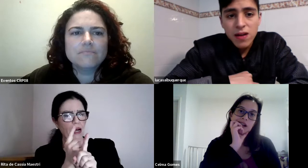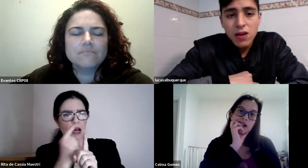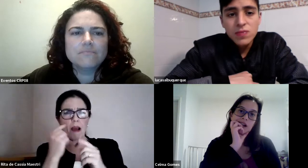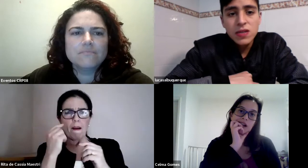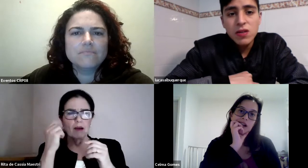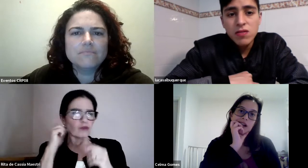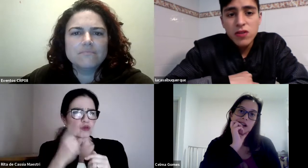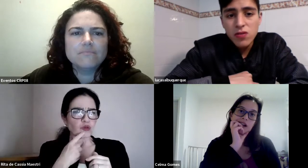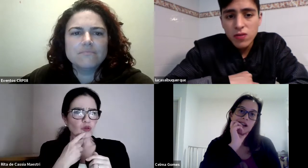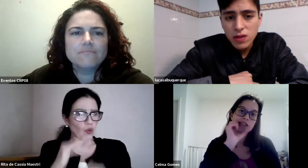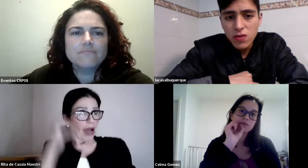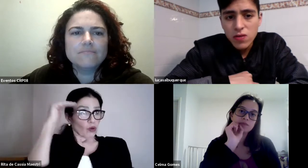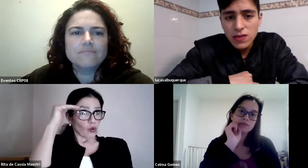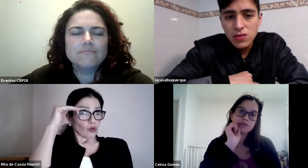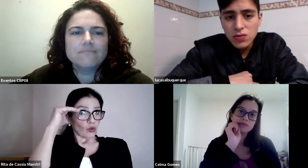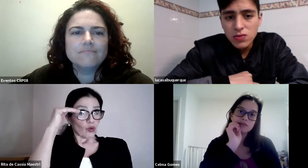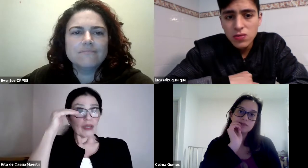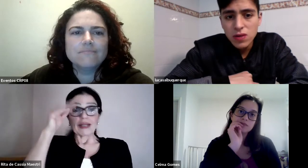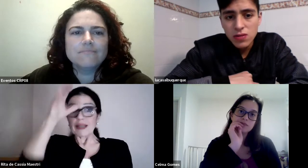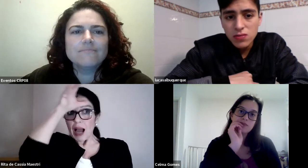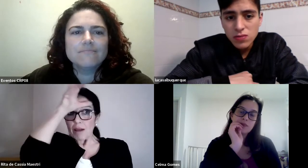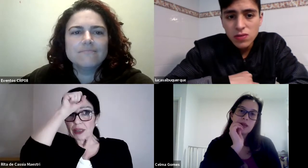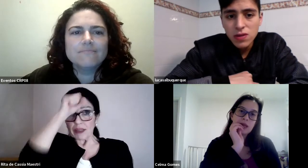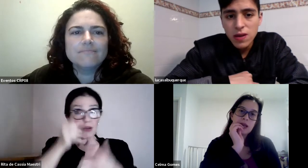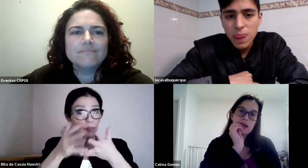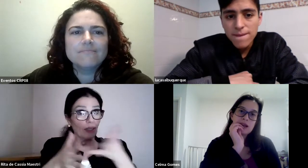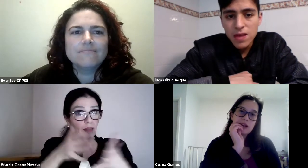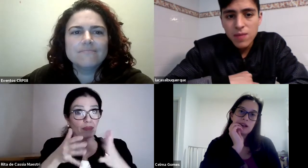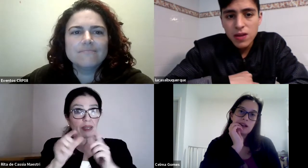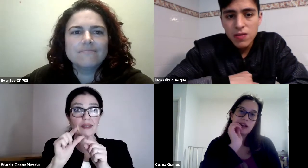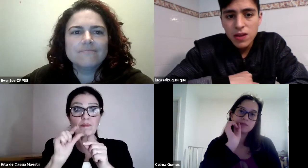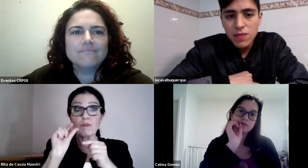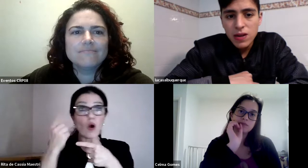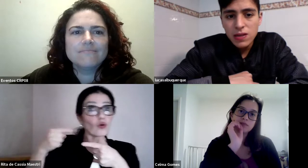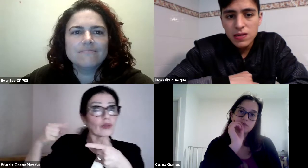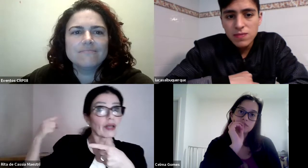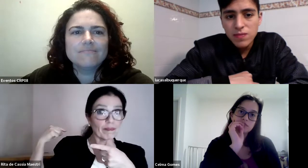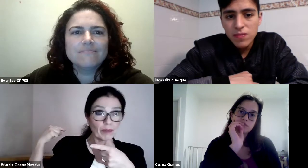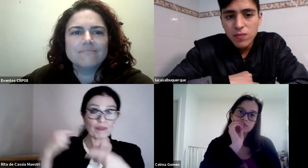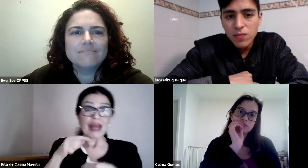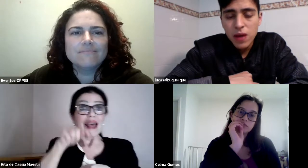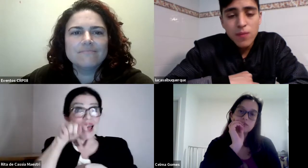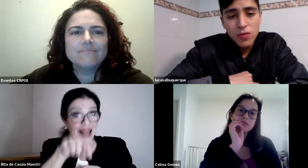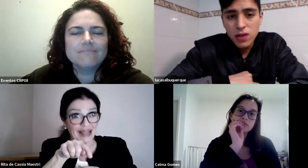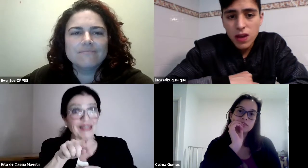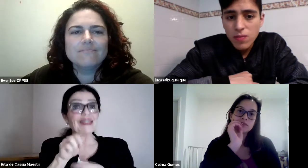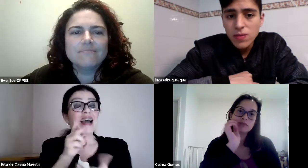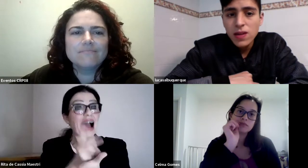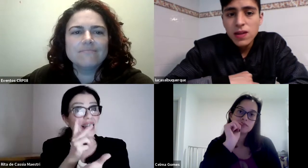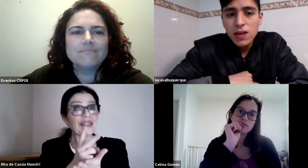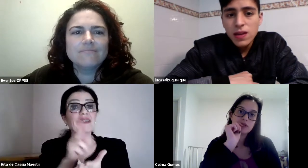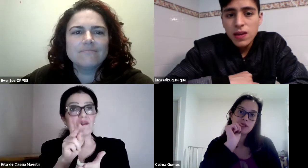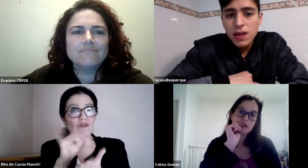e agora o psicólogo ouvinte encontra com esse surdo adulto que aprendeu Libras há pouco